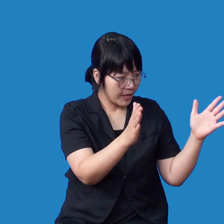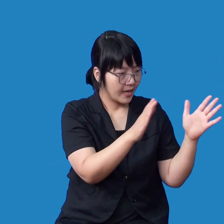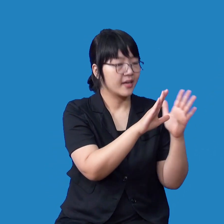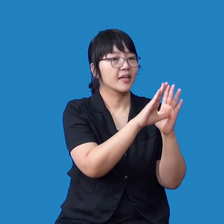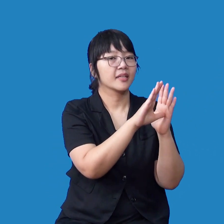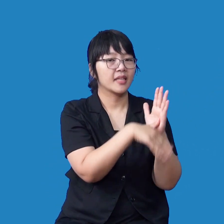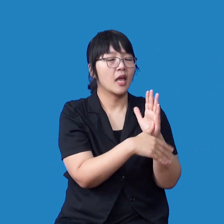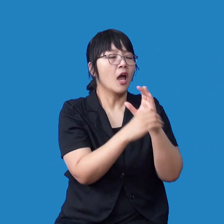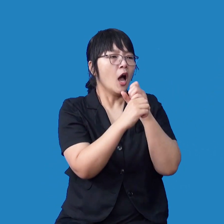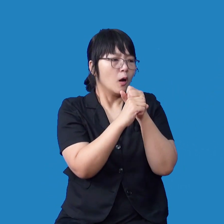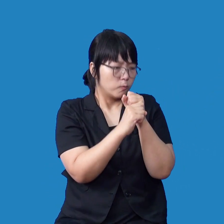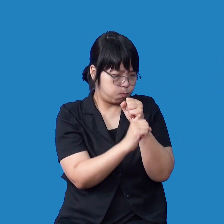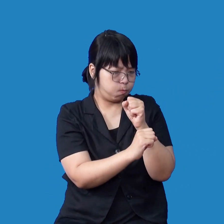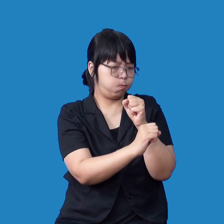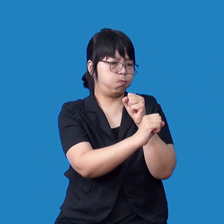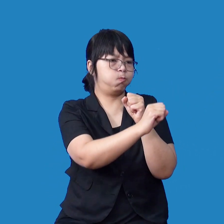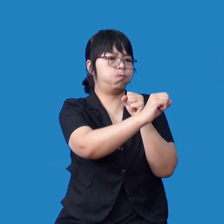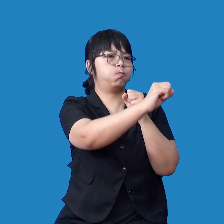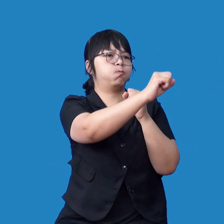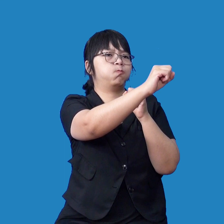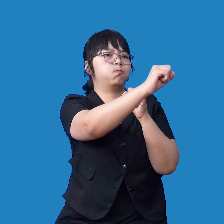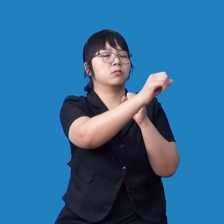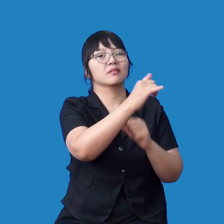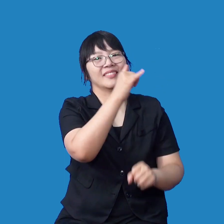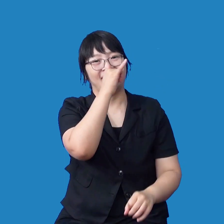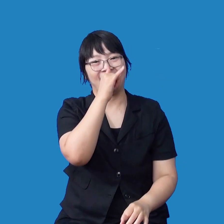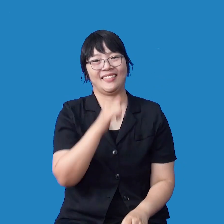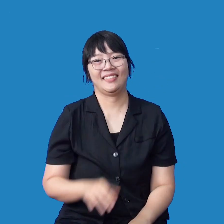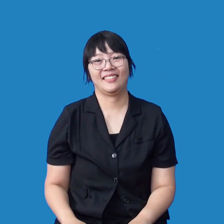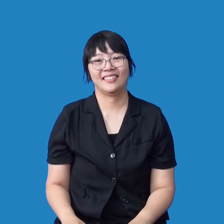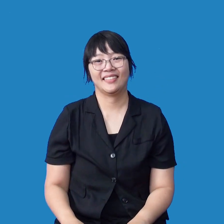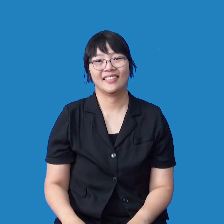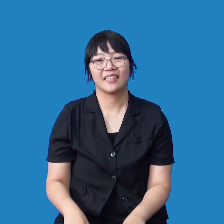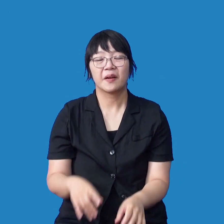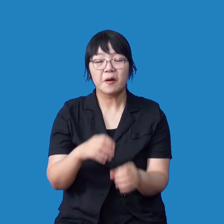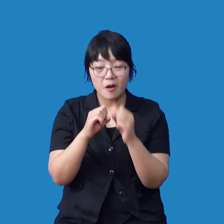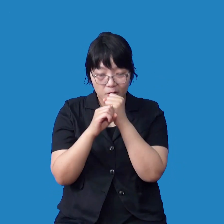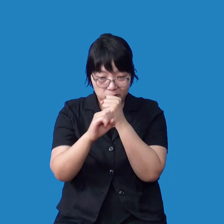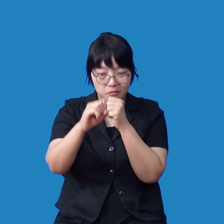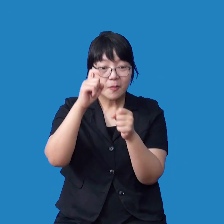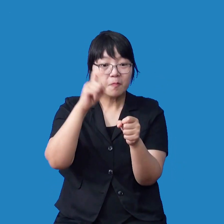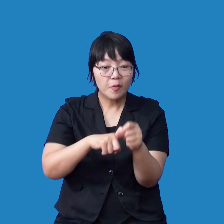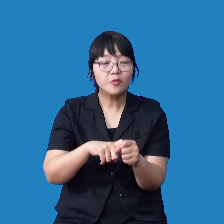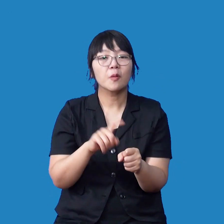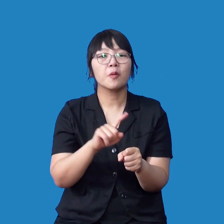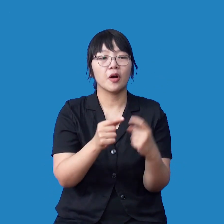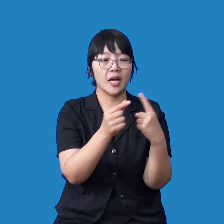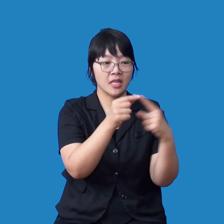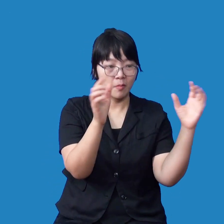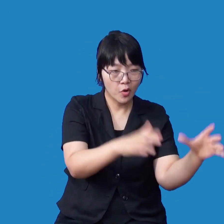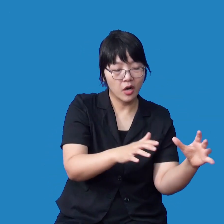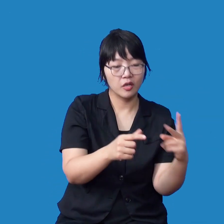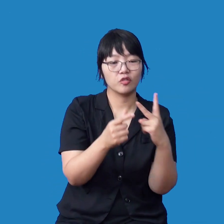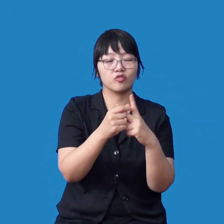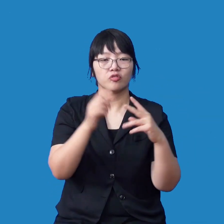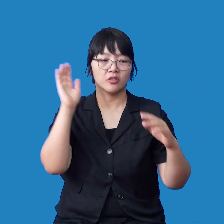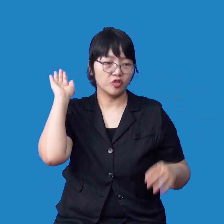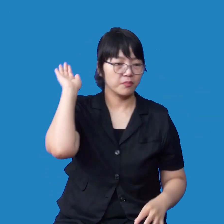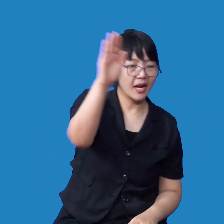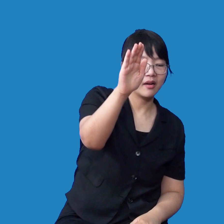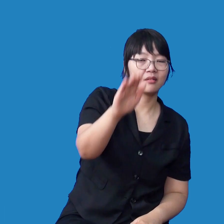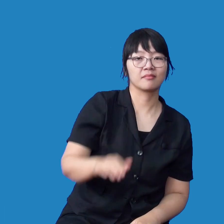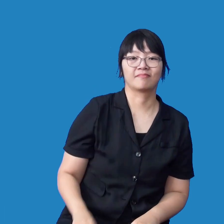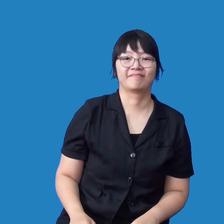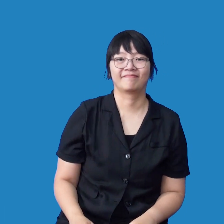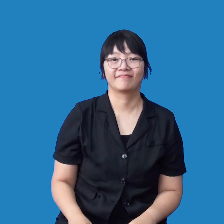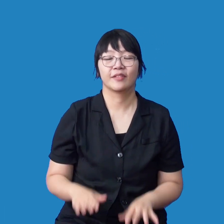퍼진 것이에요. 그러니까 나팔 소리의 시그널의 또 하나의 목적은 행진을 명하는 것이었습니다. 오늘